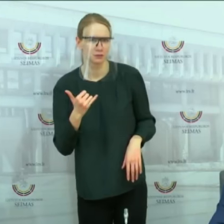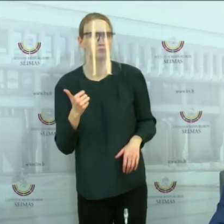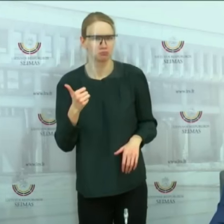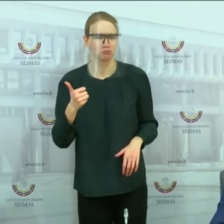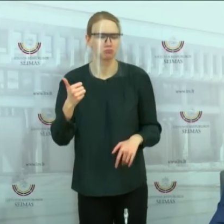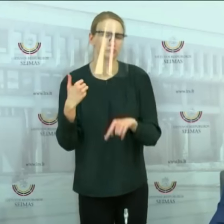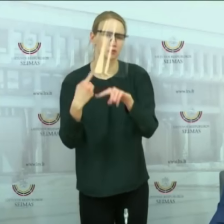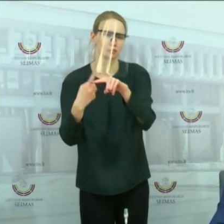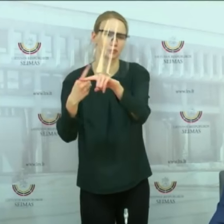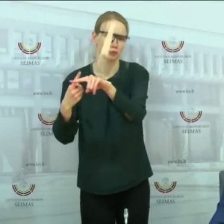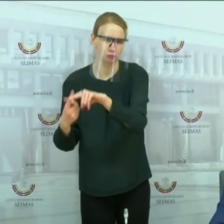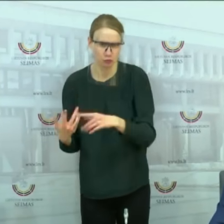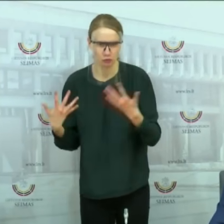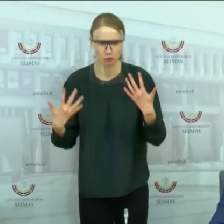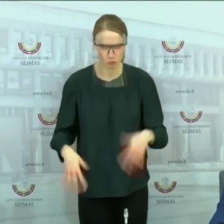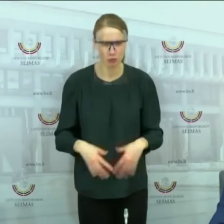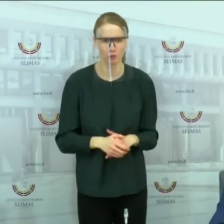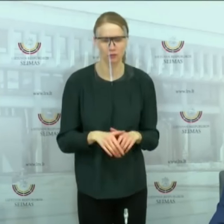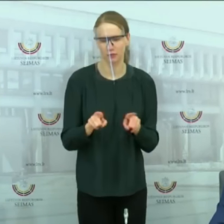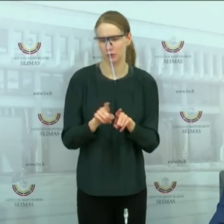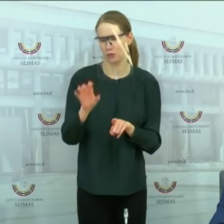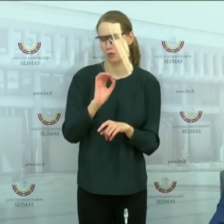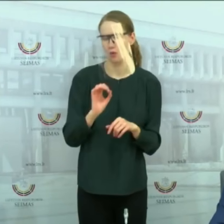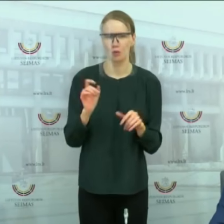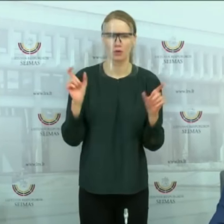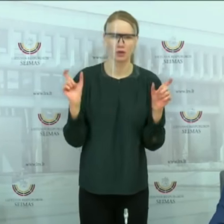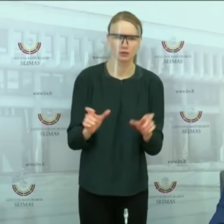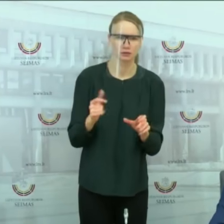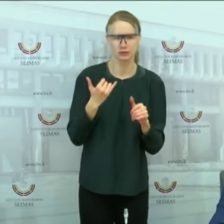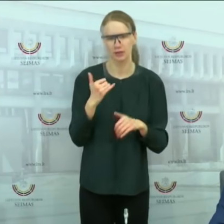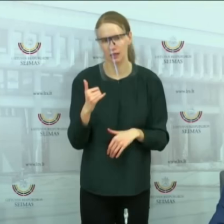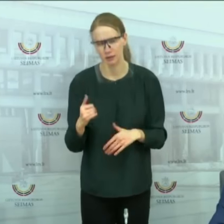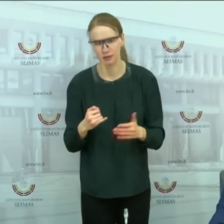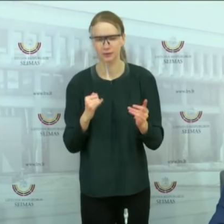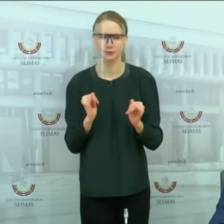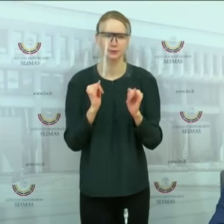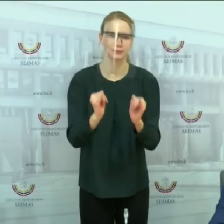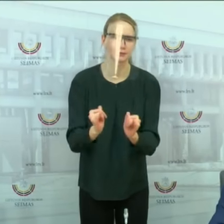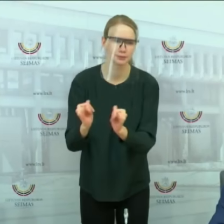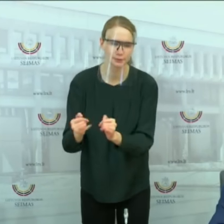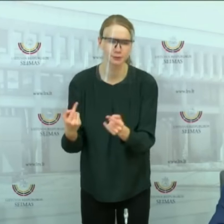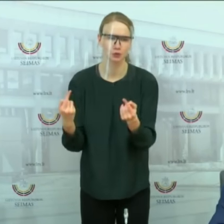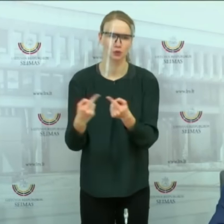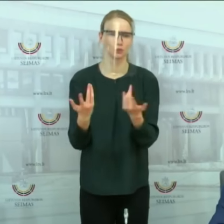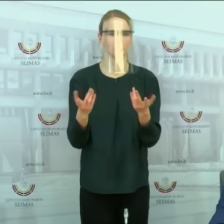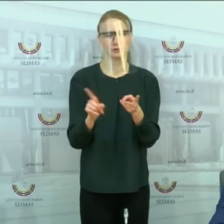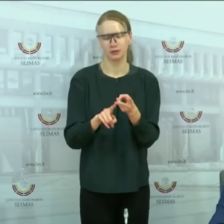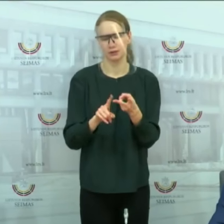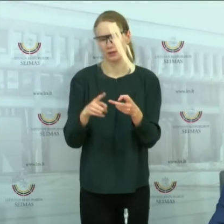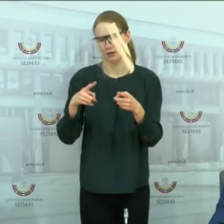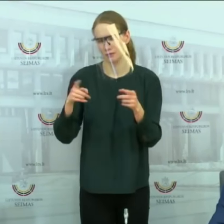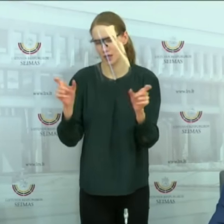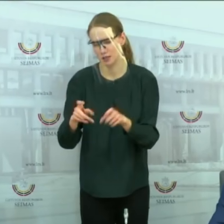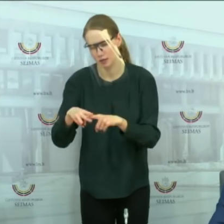na, optimistiškiau pasisako ir dėl karantino sąlygų, ir sušvelnimo, ir dėl galimo karantino atšaukimo, bet